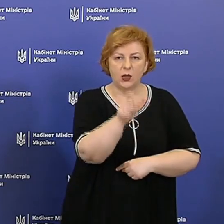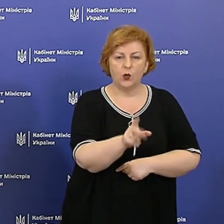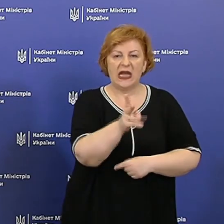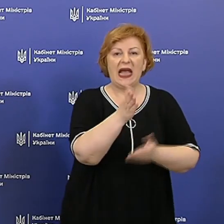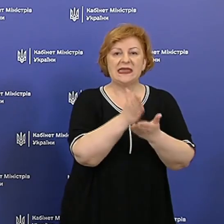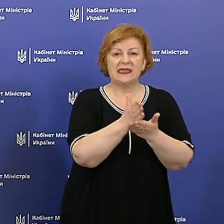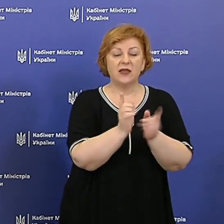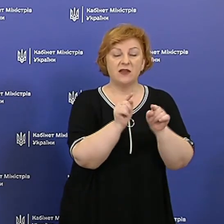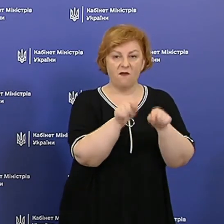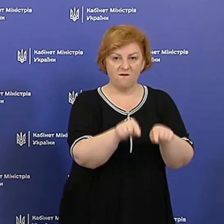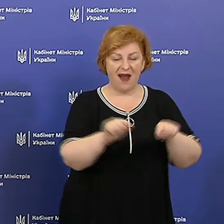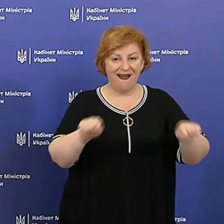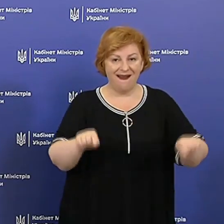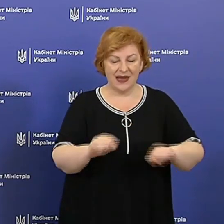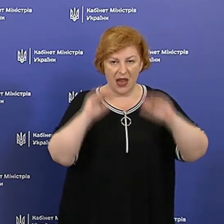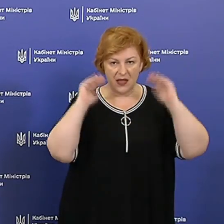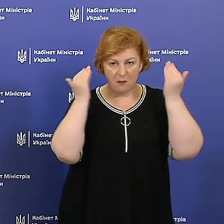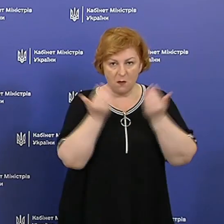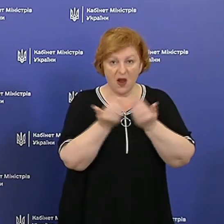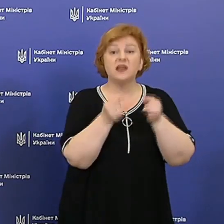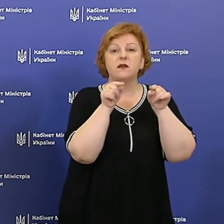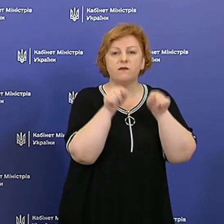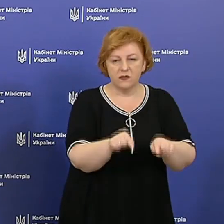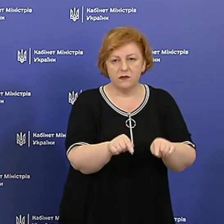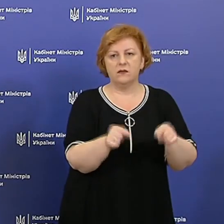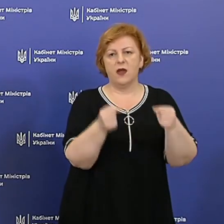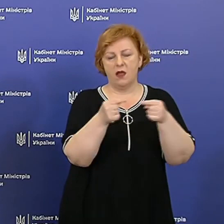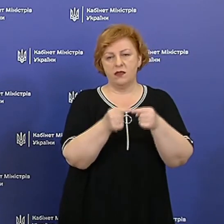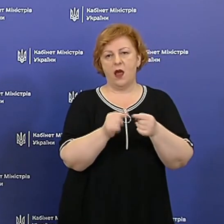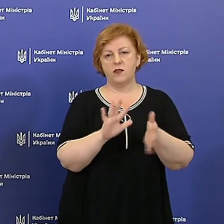яка знаходиться в реанімації в даному випадку.